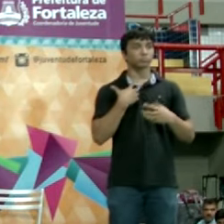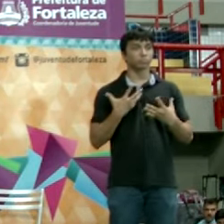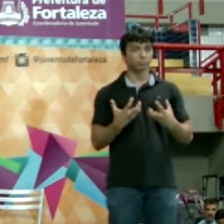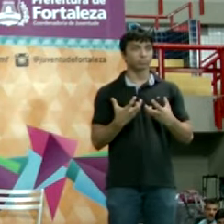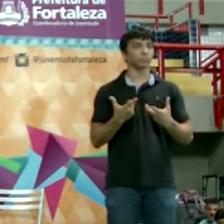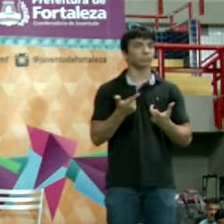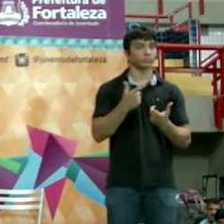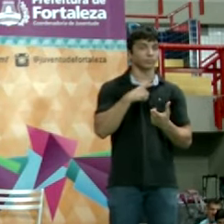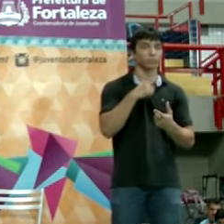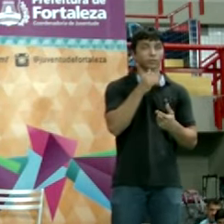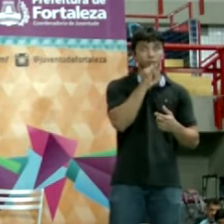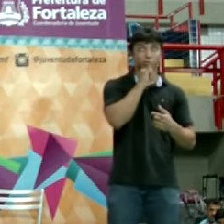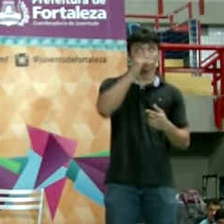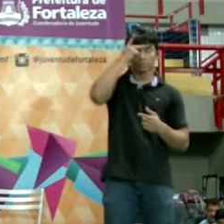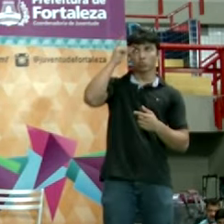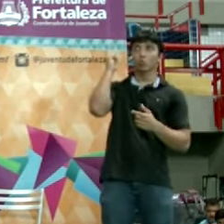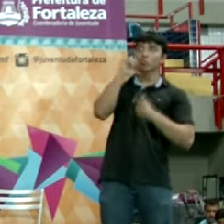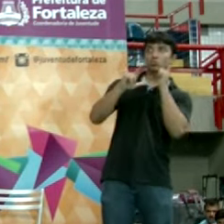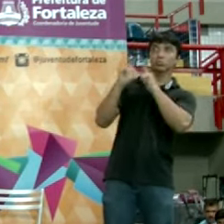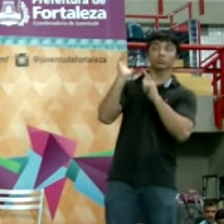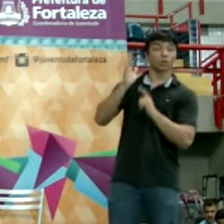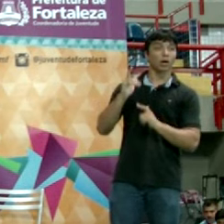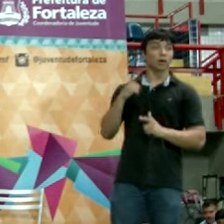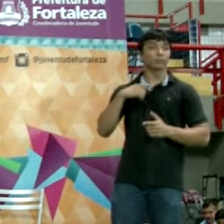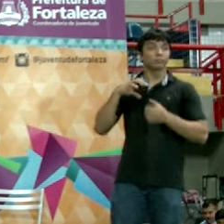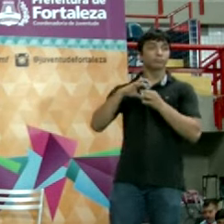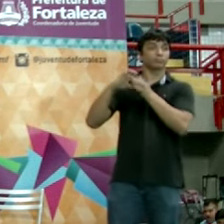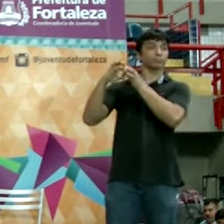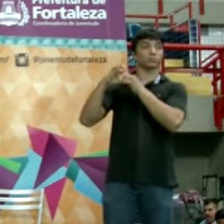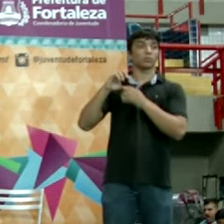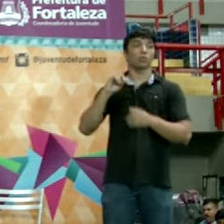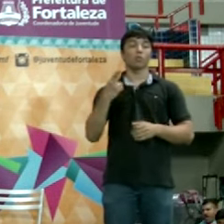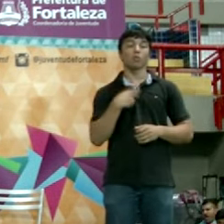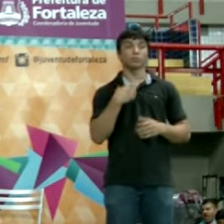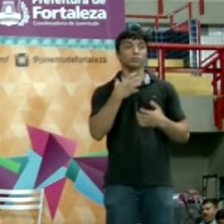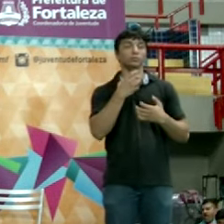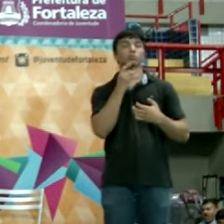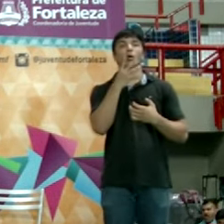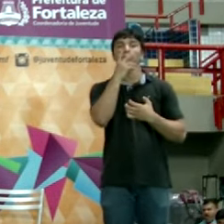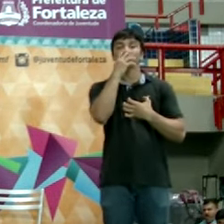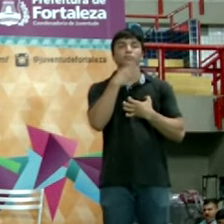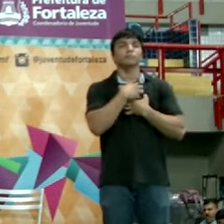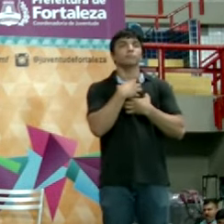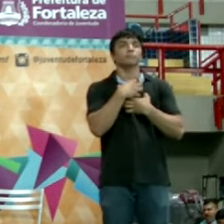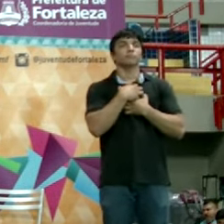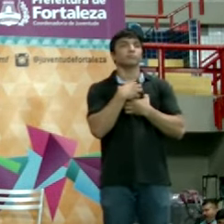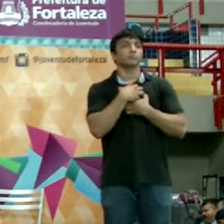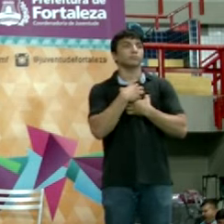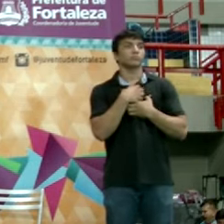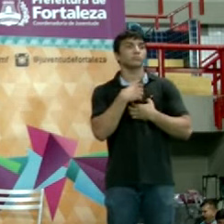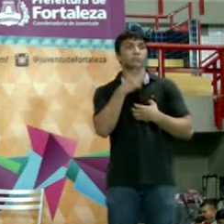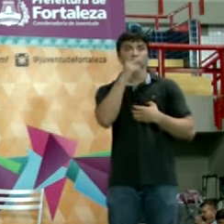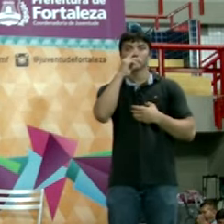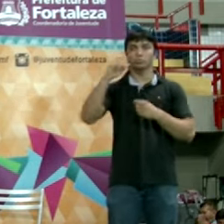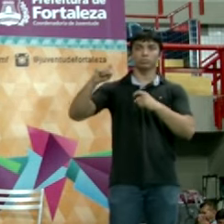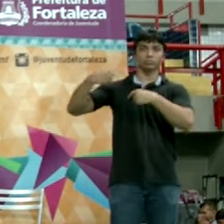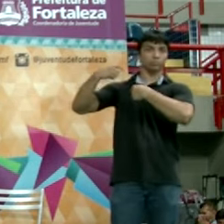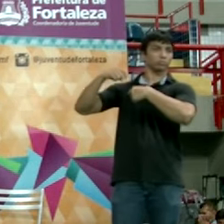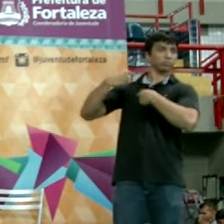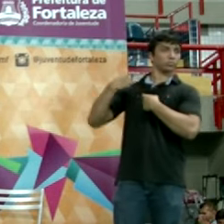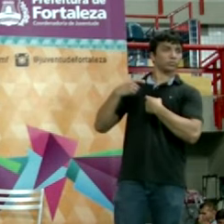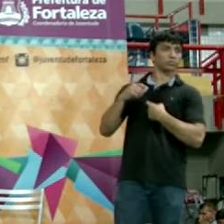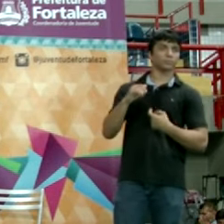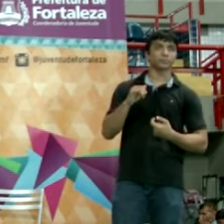em exemplo de pessoas que já conseguiram, ou se basear pela emoção. Nos insultos,